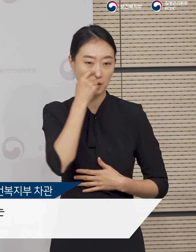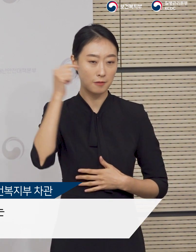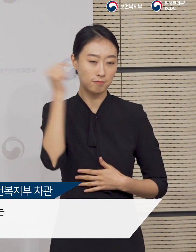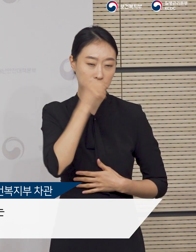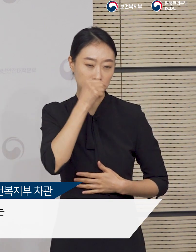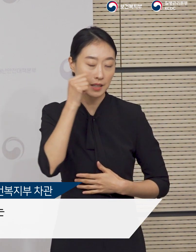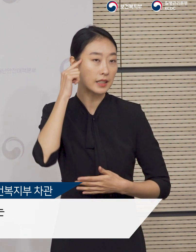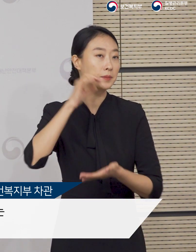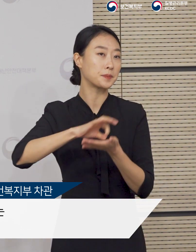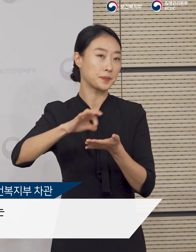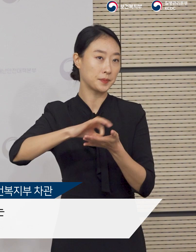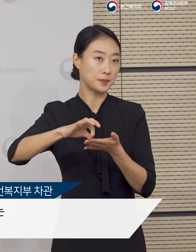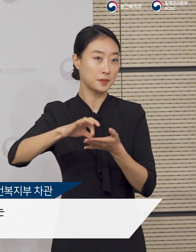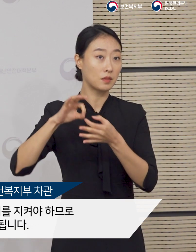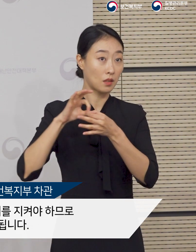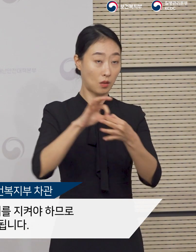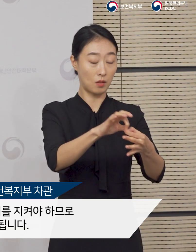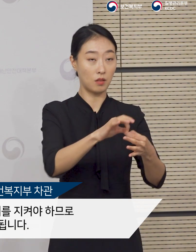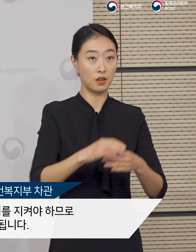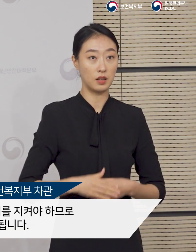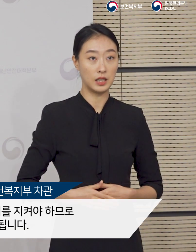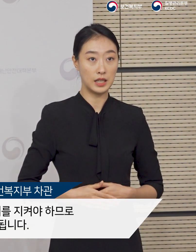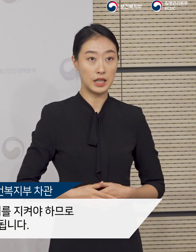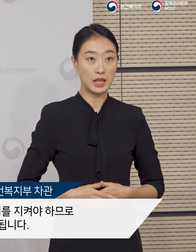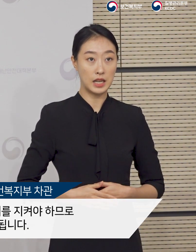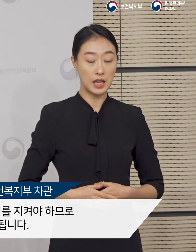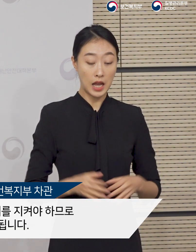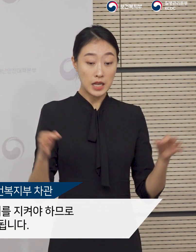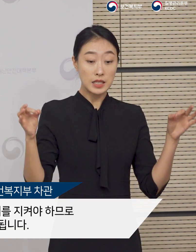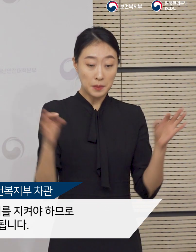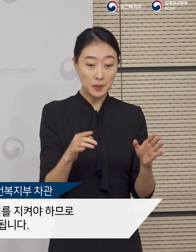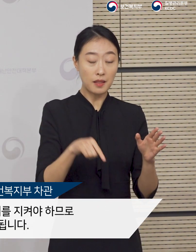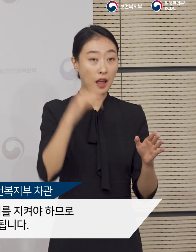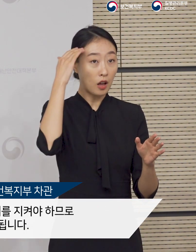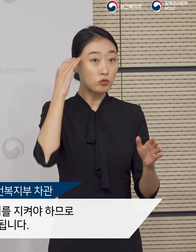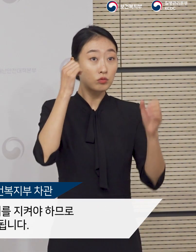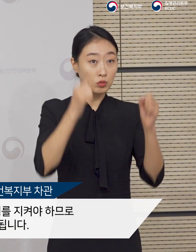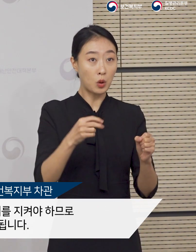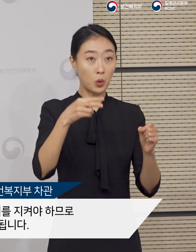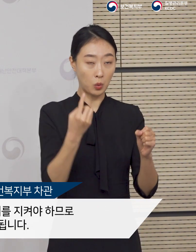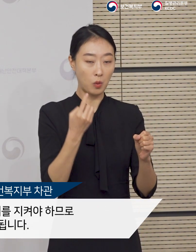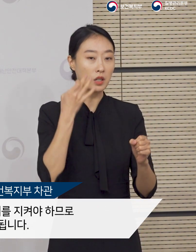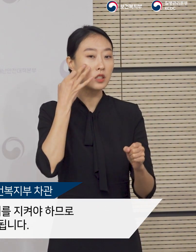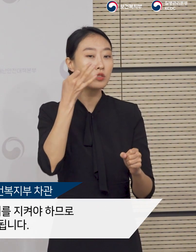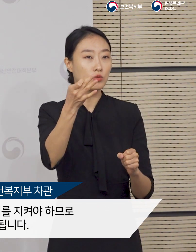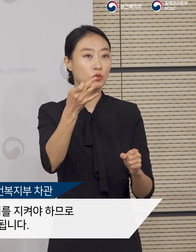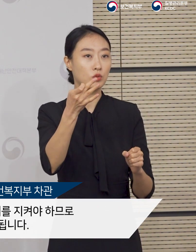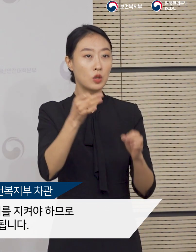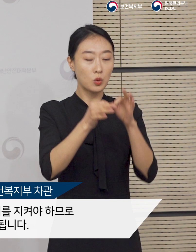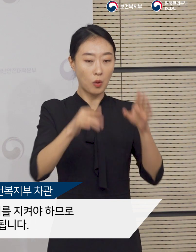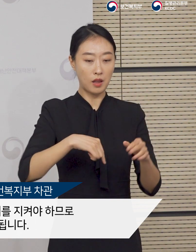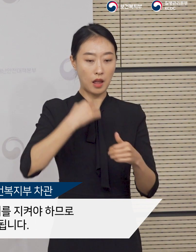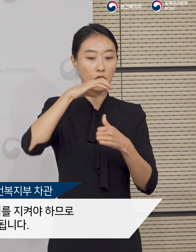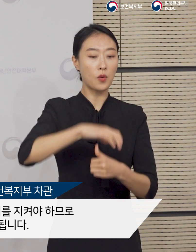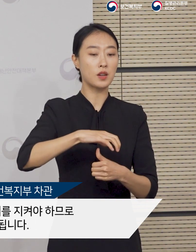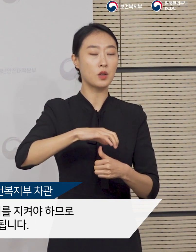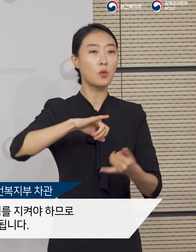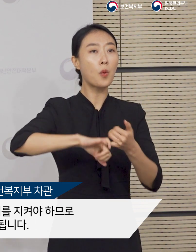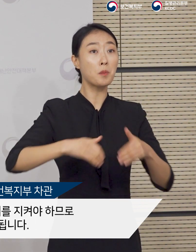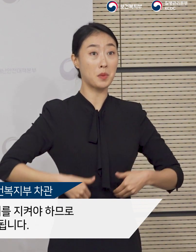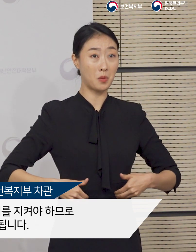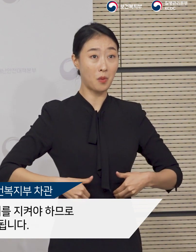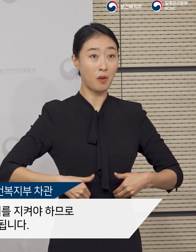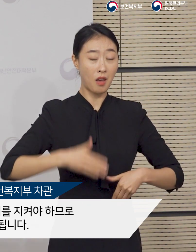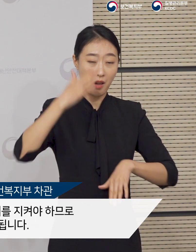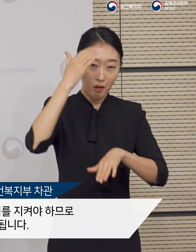능동감시를 적용합니다. 짧은 기간의 단기 체류 외국인도 2주간의 자가격리를 지켜야 하므로 사실상